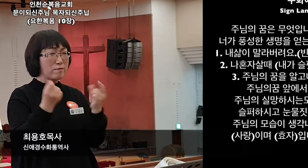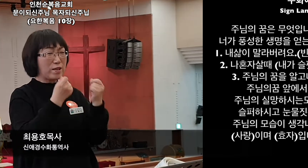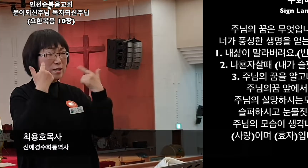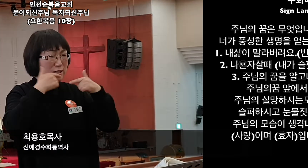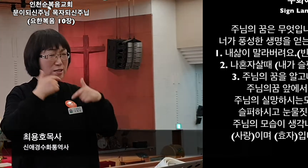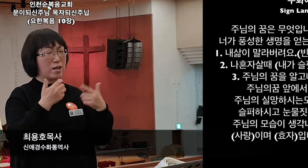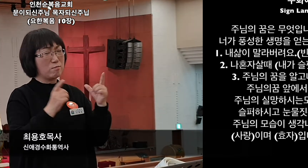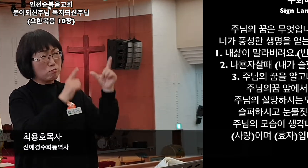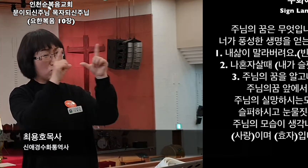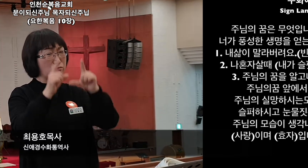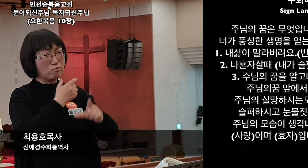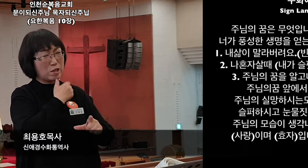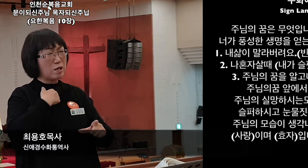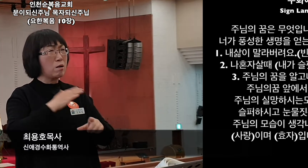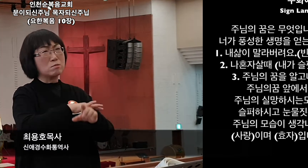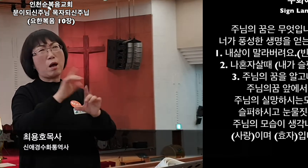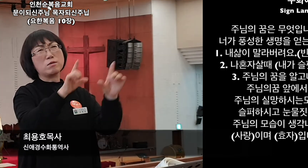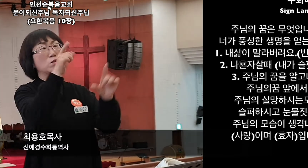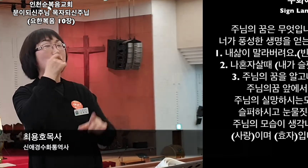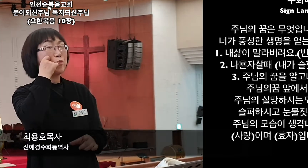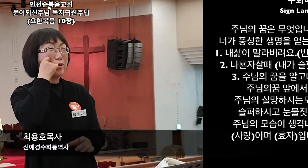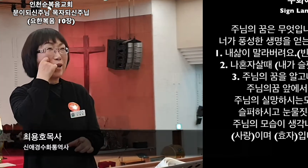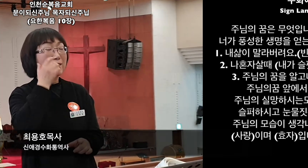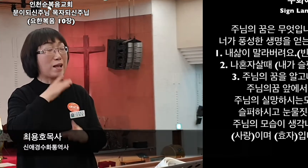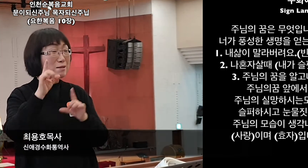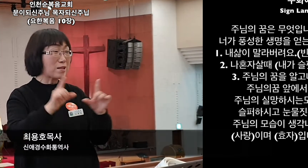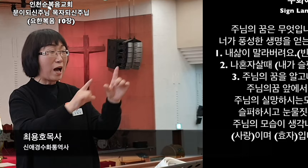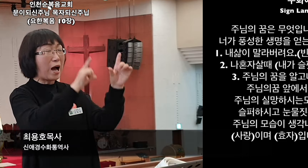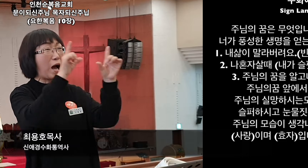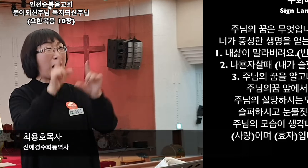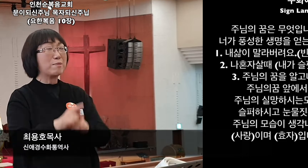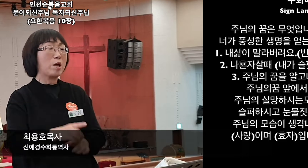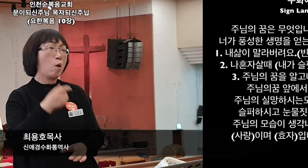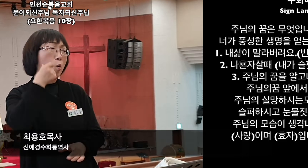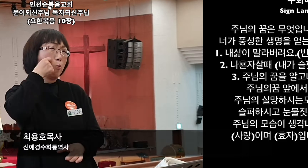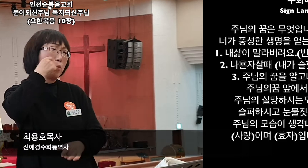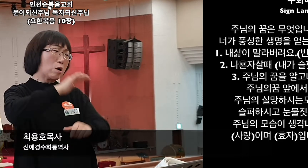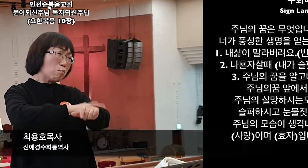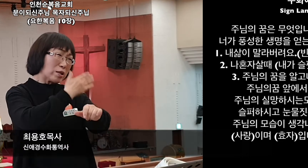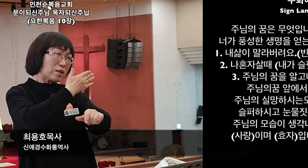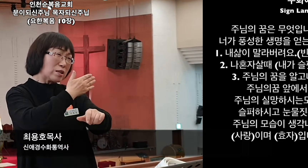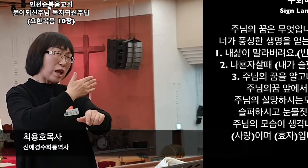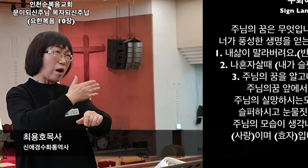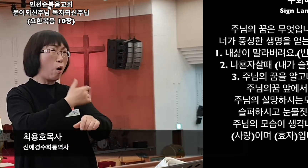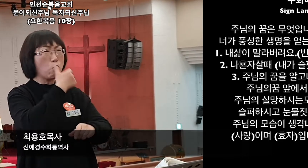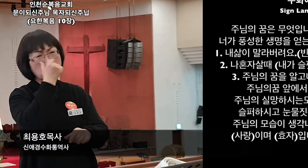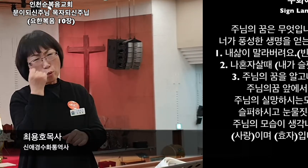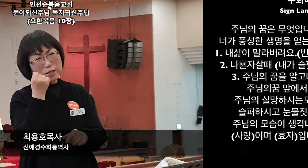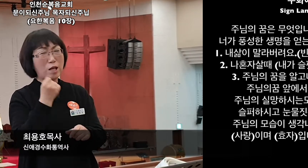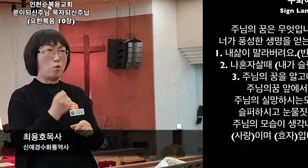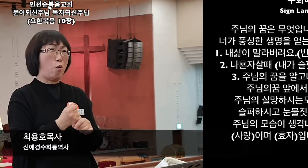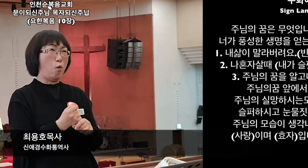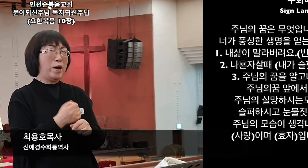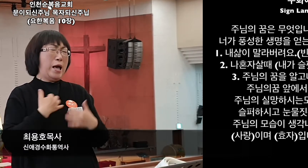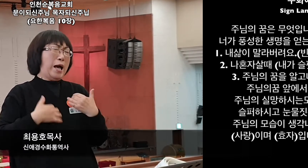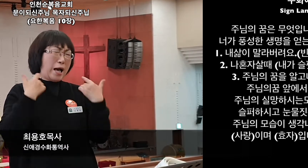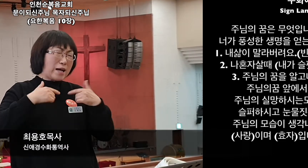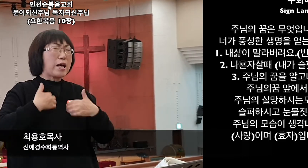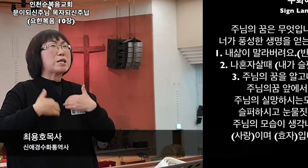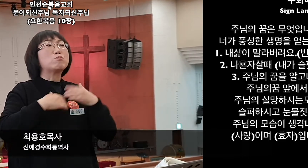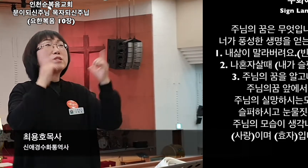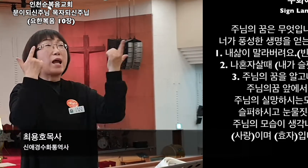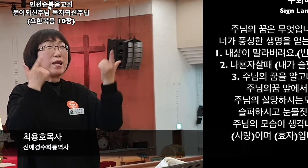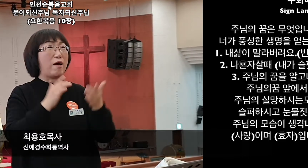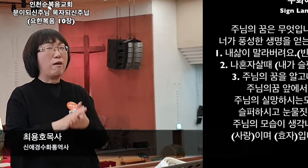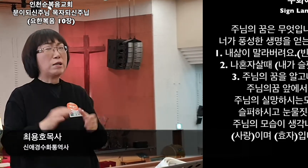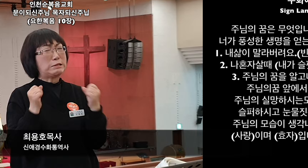늘 풍성함, 잘 살지 못합니다. 내 삶이 가라앉을 때가 있어요. 내 삶이 말라버립니다. 내 삶이 말라버리고